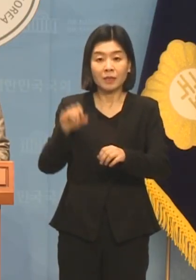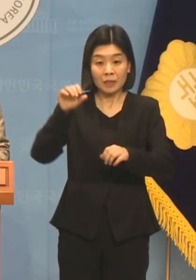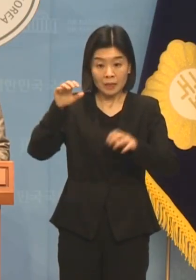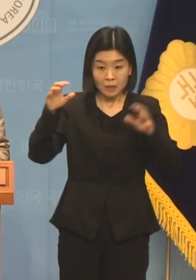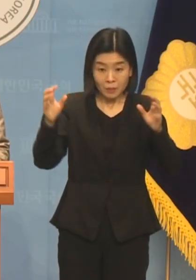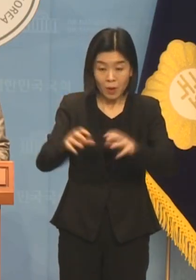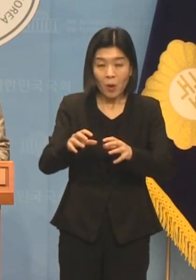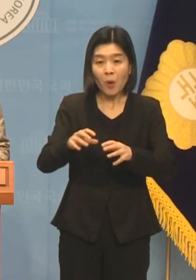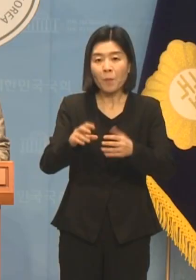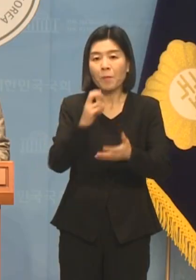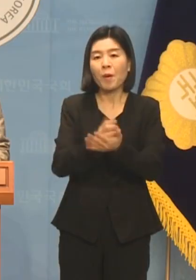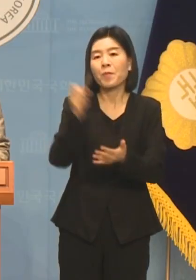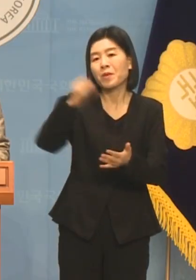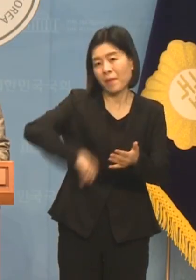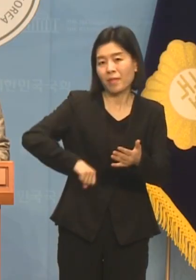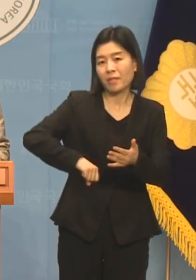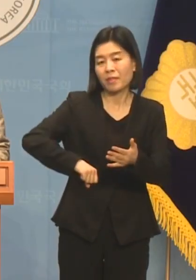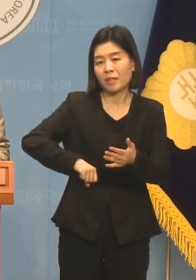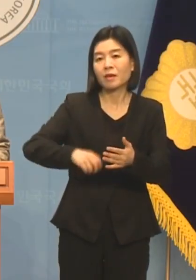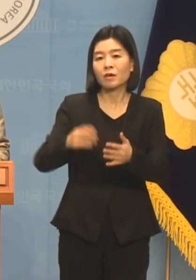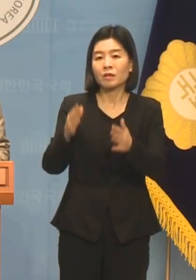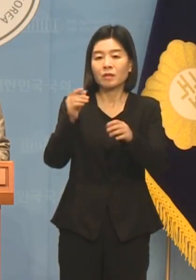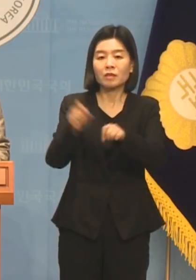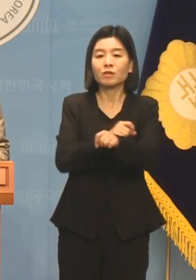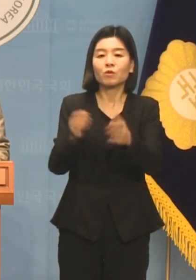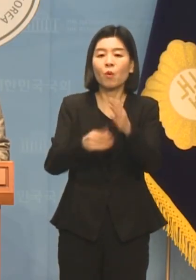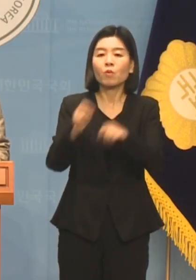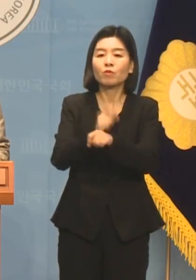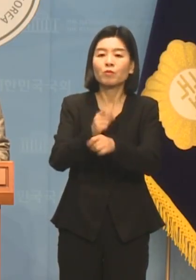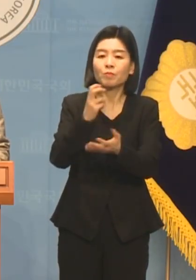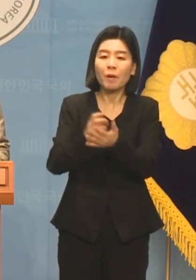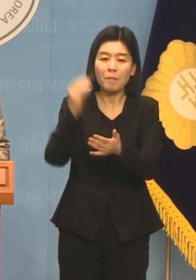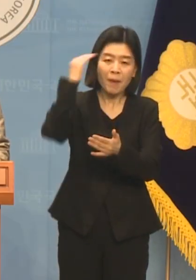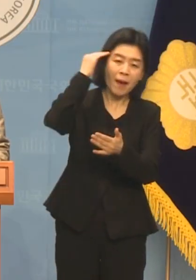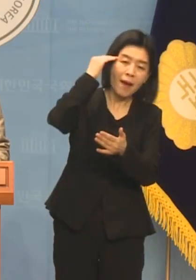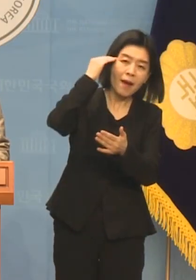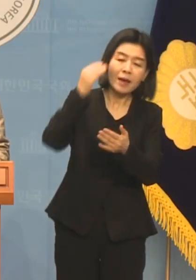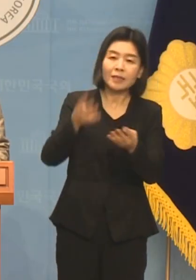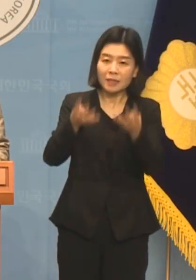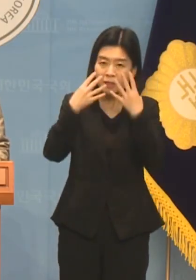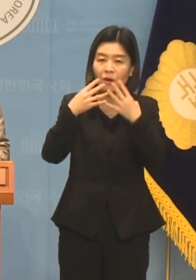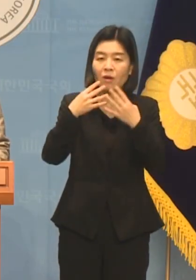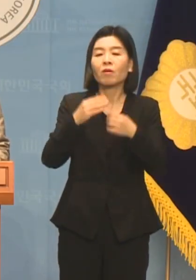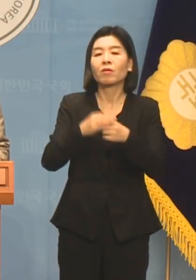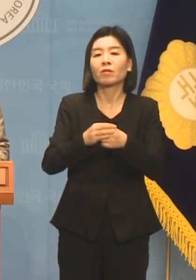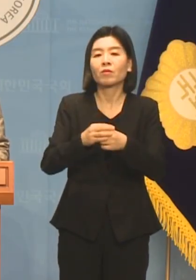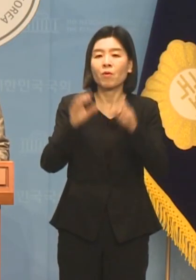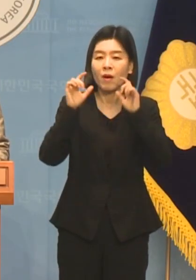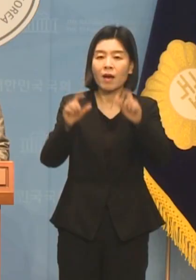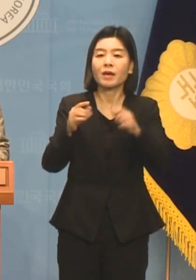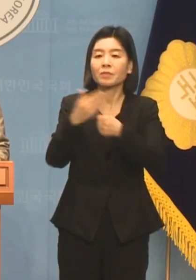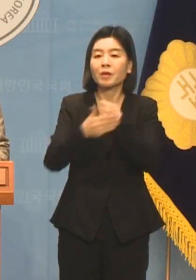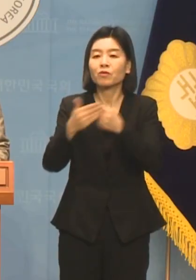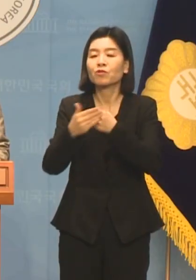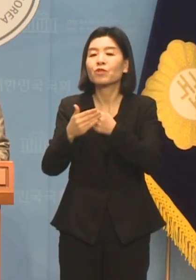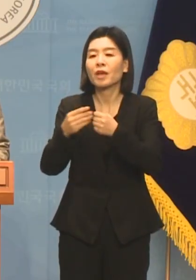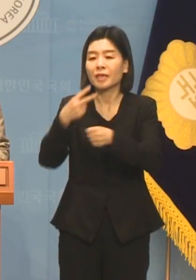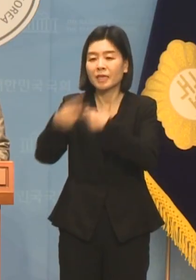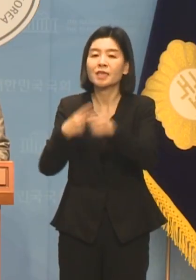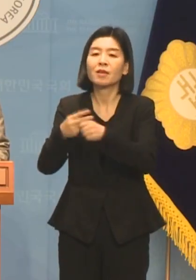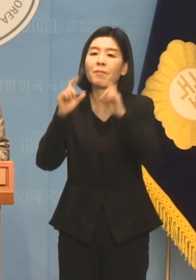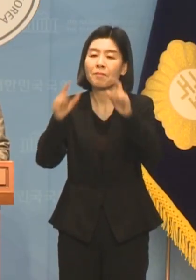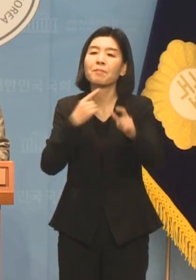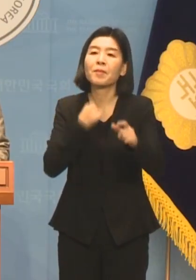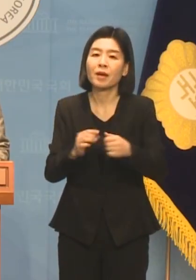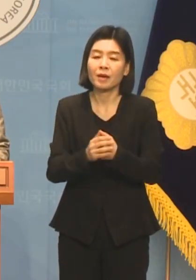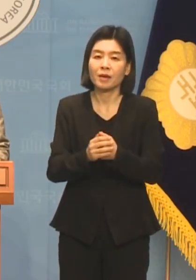혐의로 기소되어서 징역 1년 6개월에 집행유예 2년형을 확정받았으며 최근에는